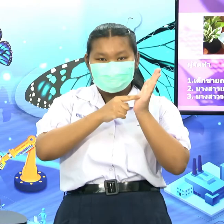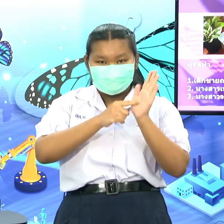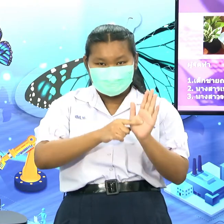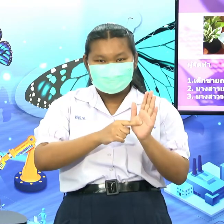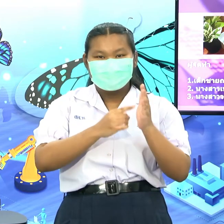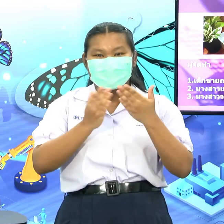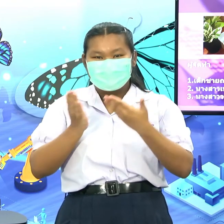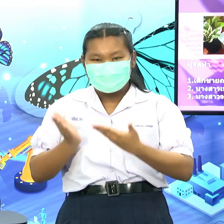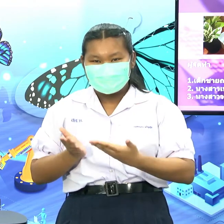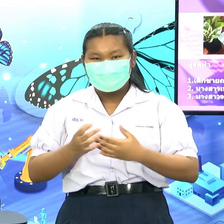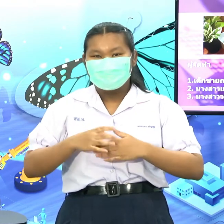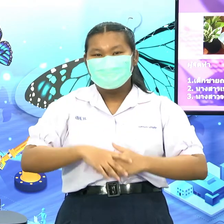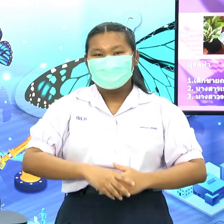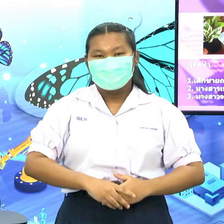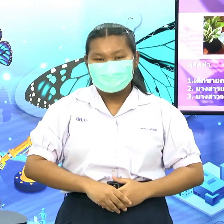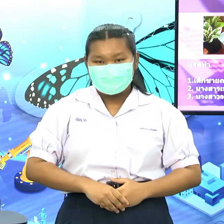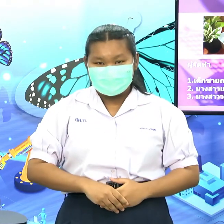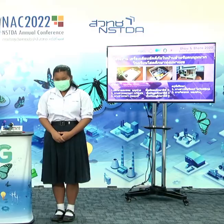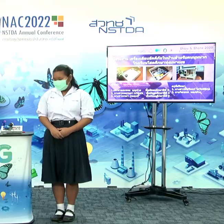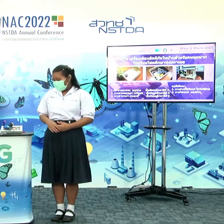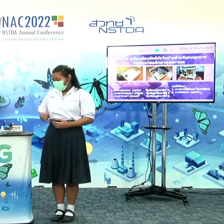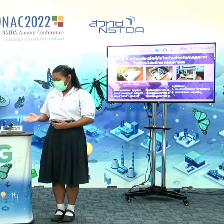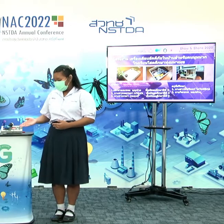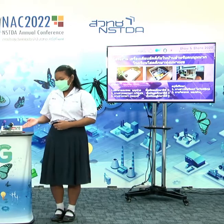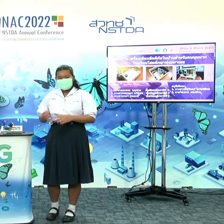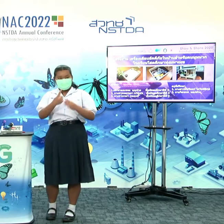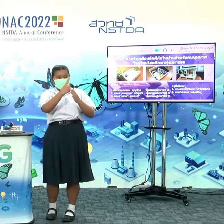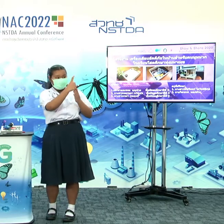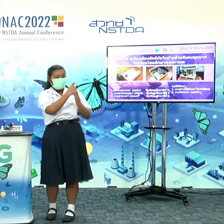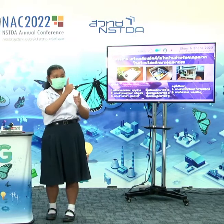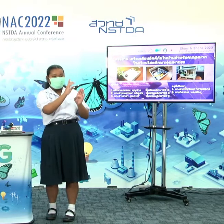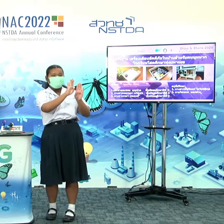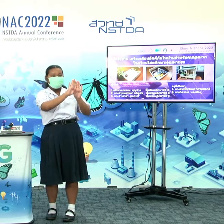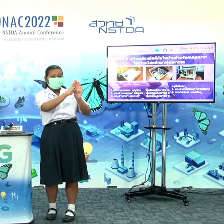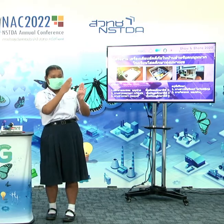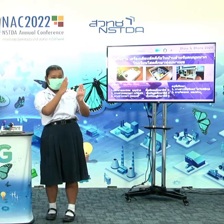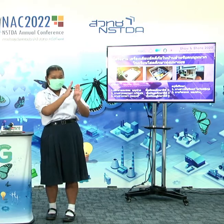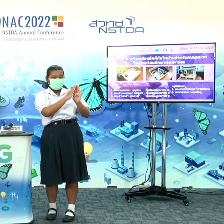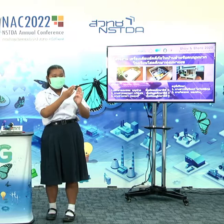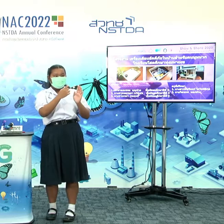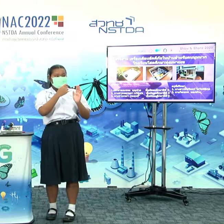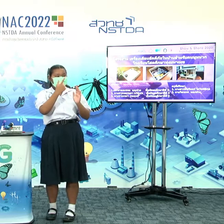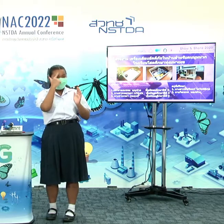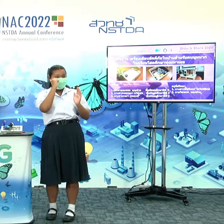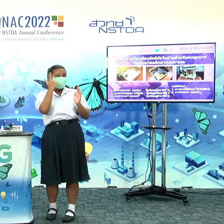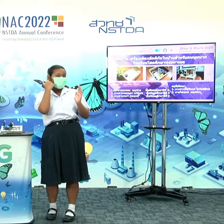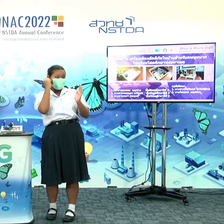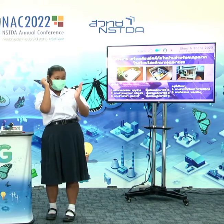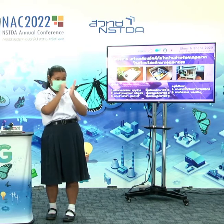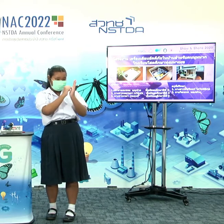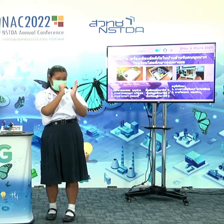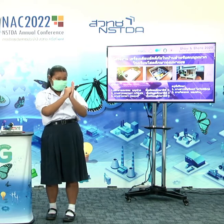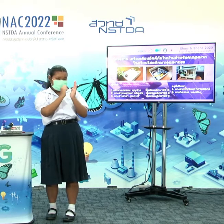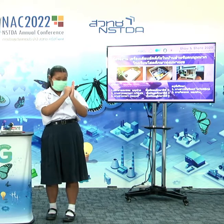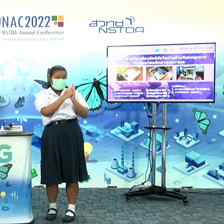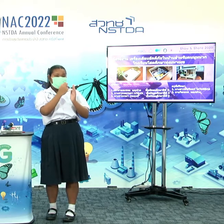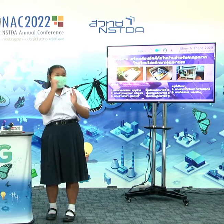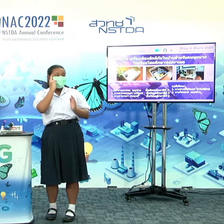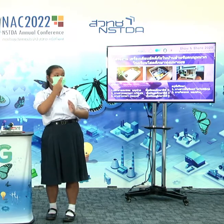เชิญรับชมการสาธิตได้เลยค่ะผลงานชิ้นแรกก็เป็นนาฬิกาปลุกสำหรับคนหูหนวกนะคะซึ่งฟังก์ชันแรกจะเป็นการแจ้งเ